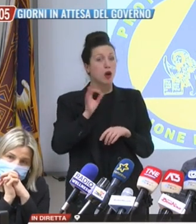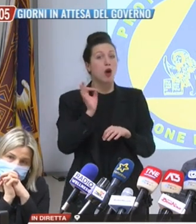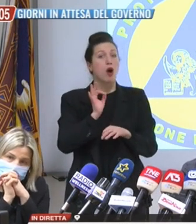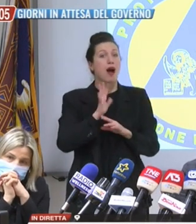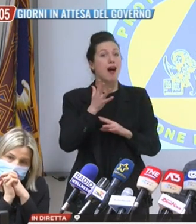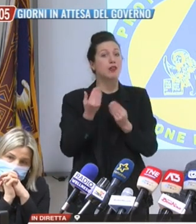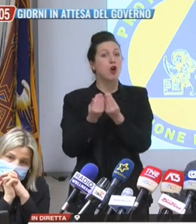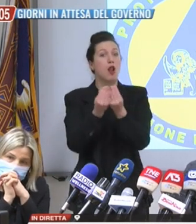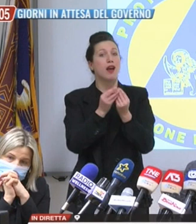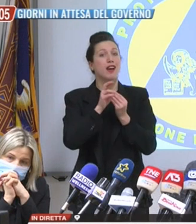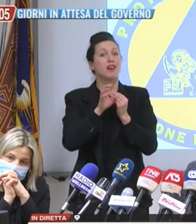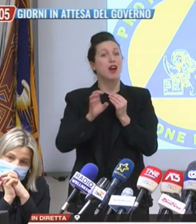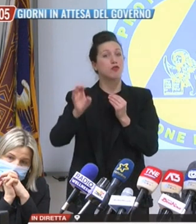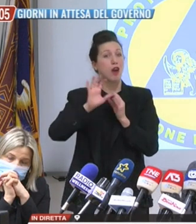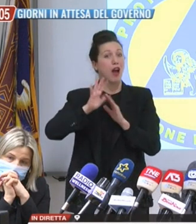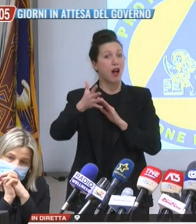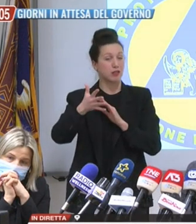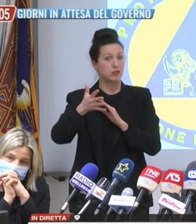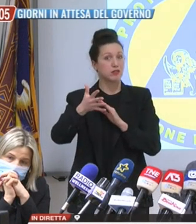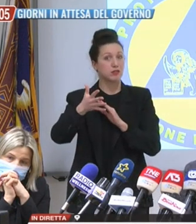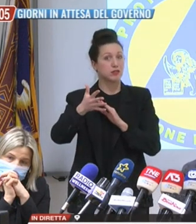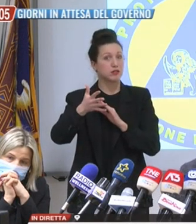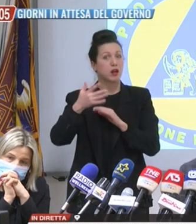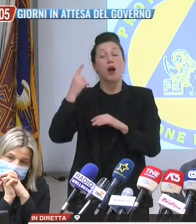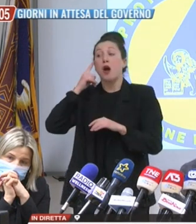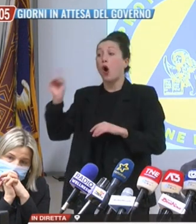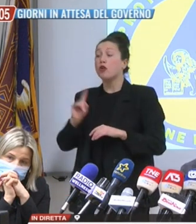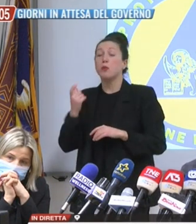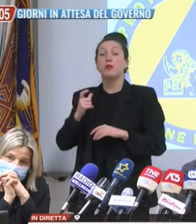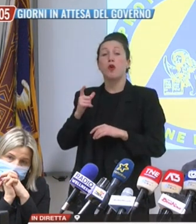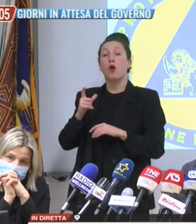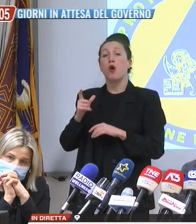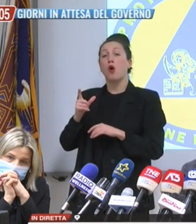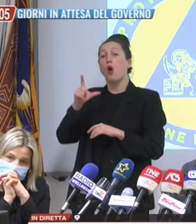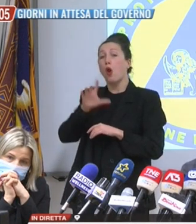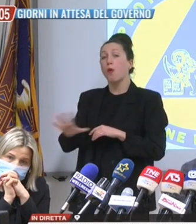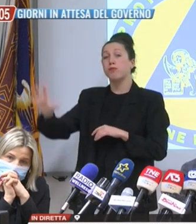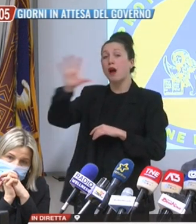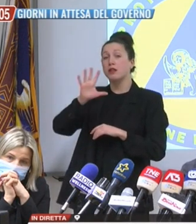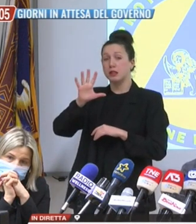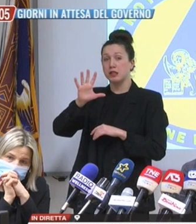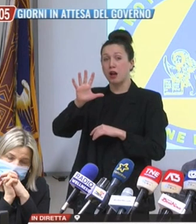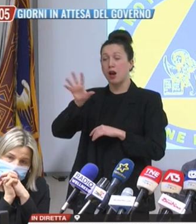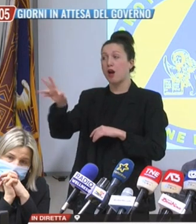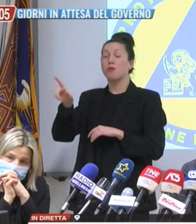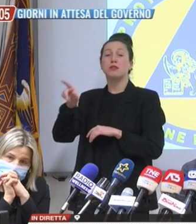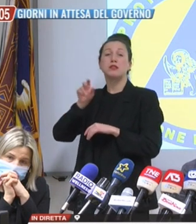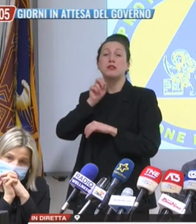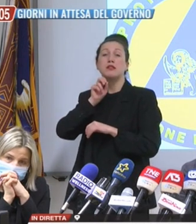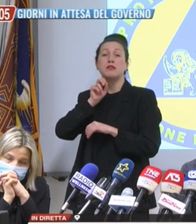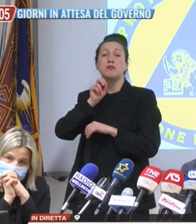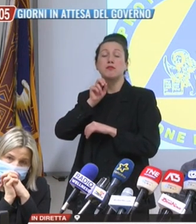lo so, perché ho letto da Lombardia che ha detto che vaccinerà per giugno tutti. Ho letto una dichiarazione forse del